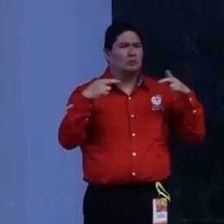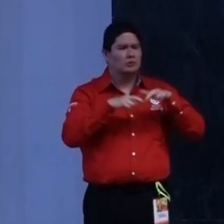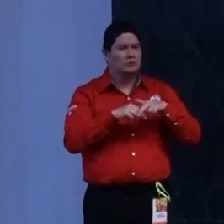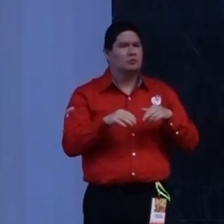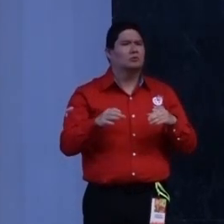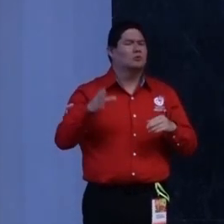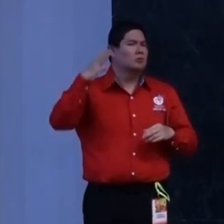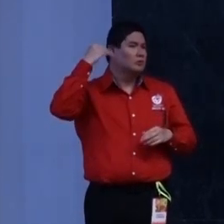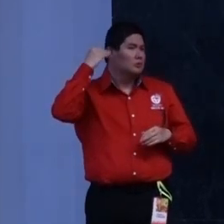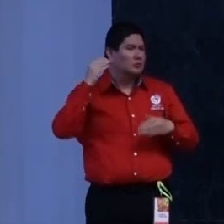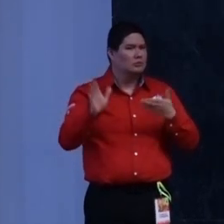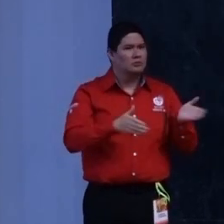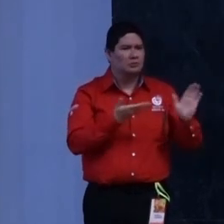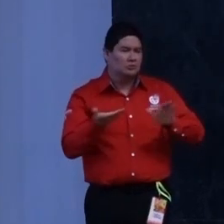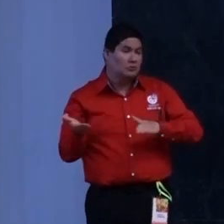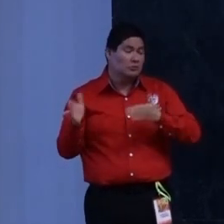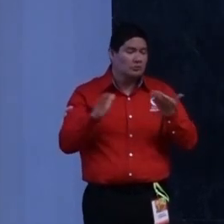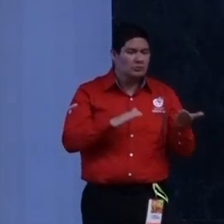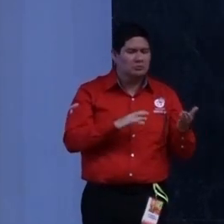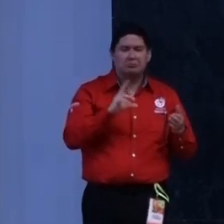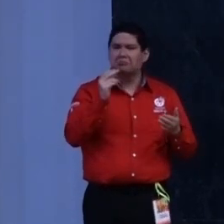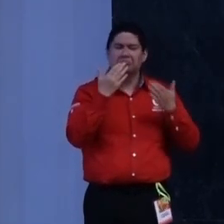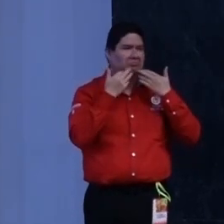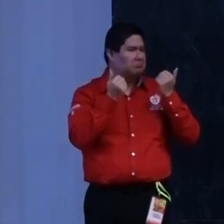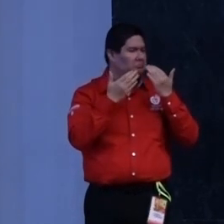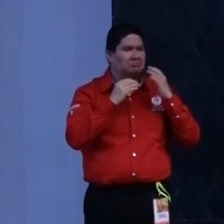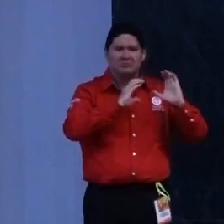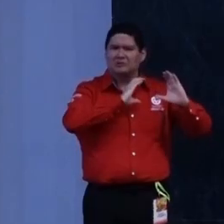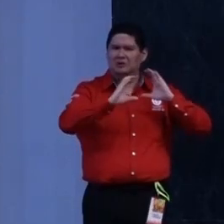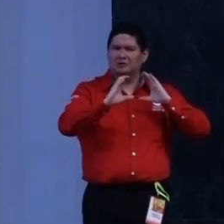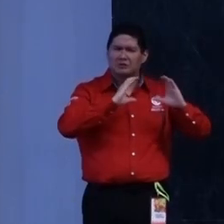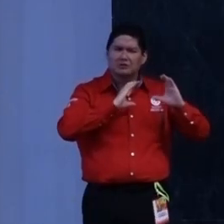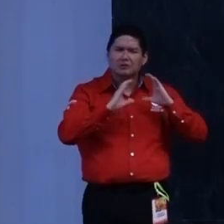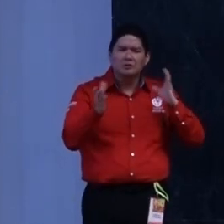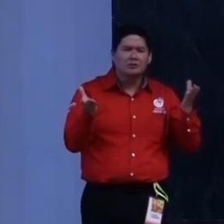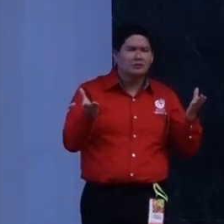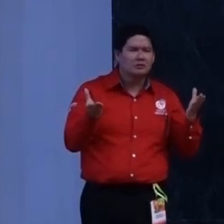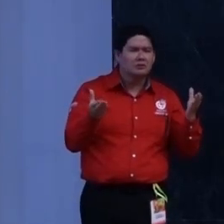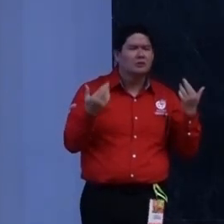nunca ha habido complicación. Y mi maestro